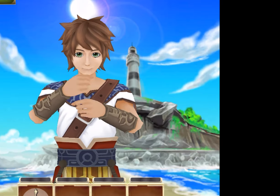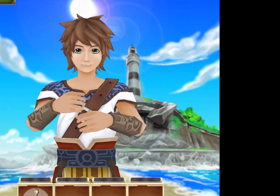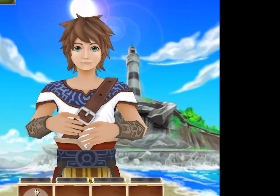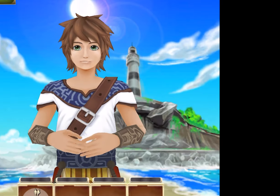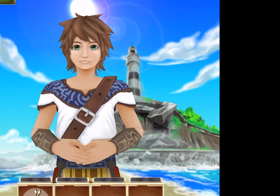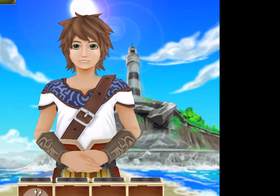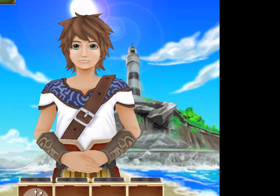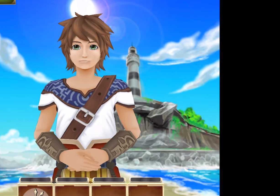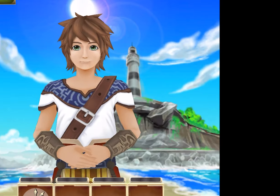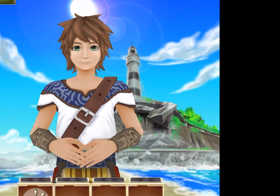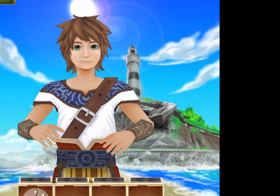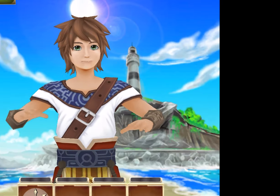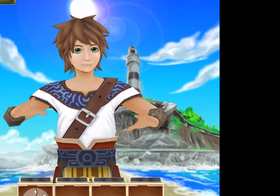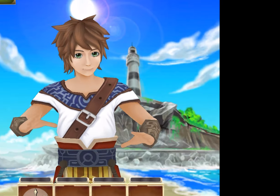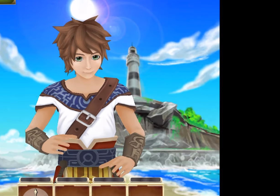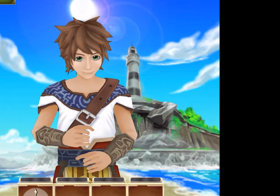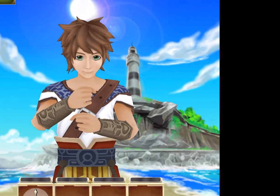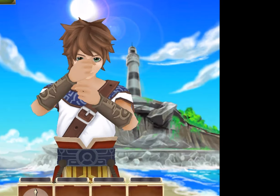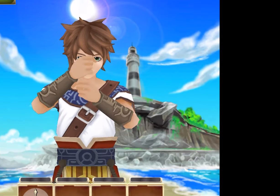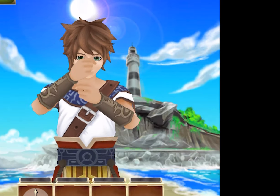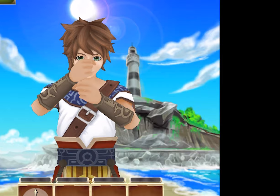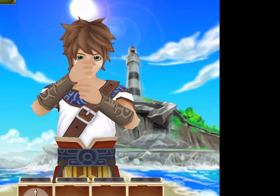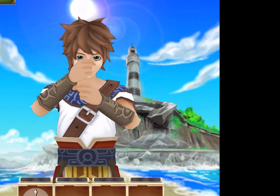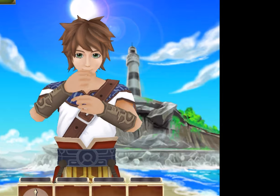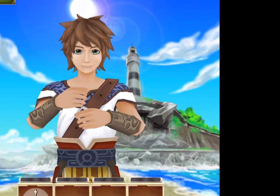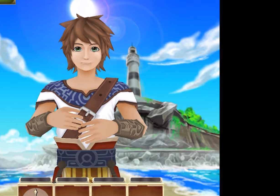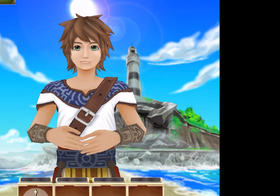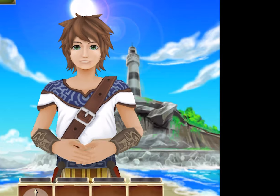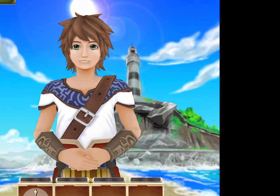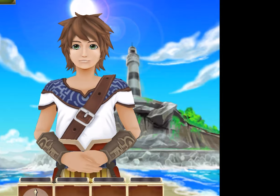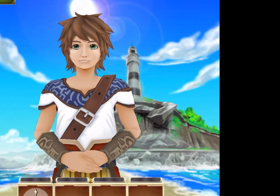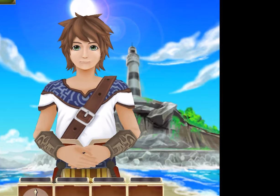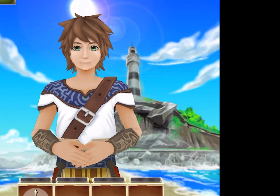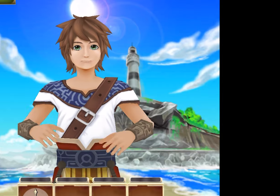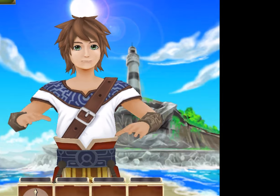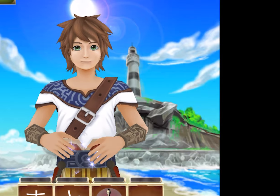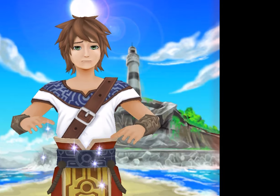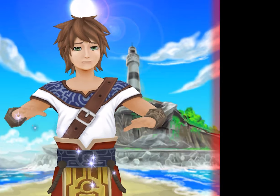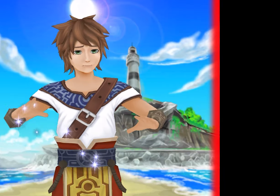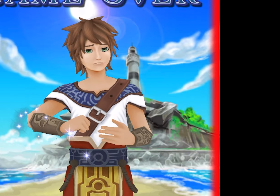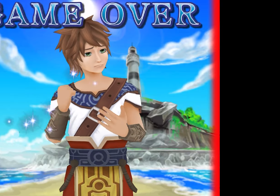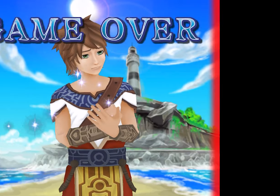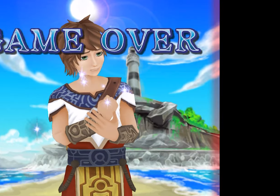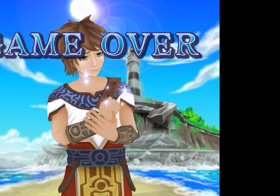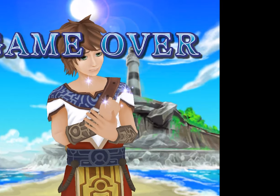ツナノブリサスケファイルステージサスケファイナルステージツナノブリいやー